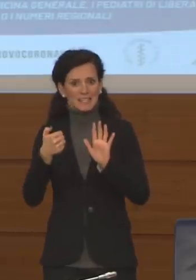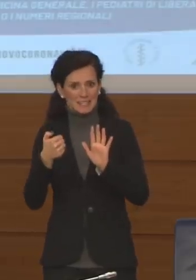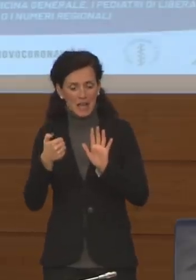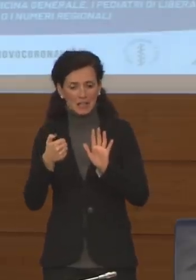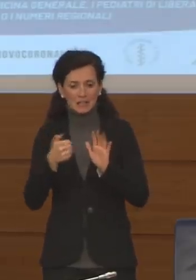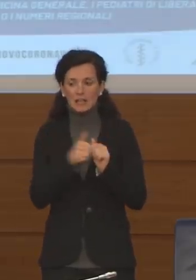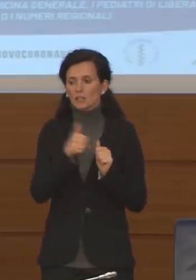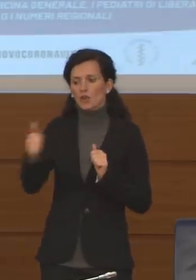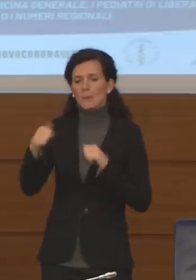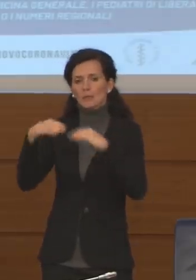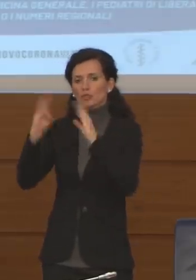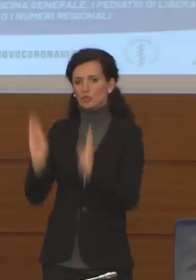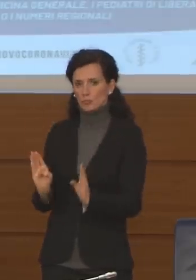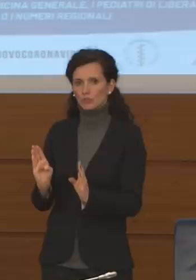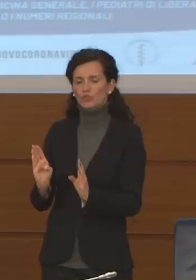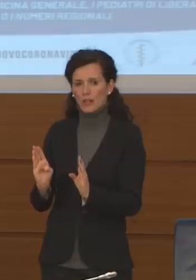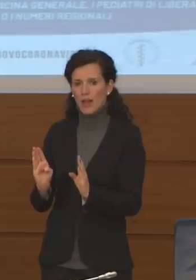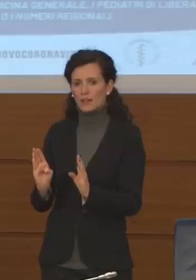domiciliare